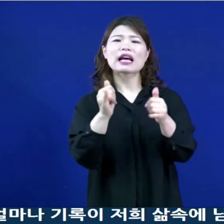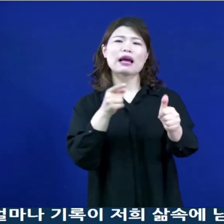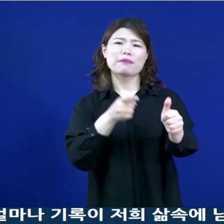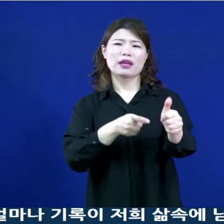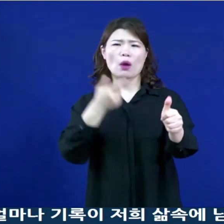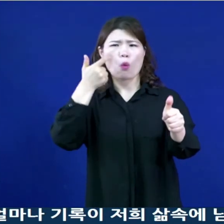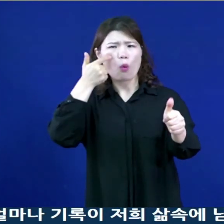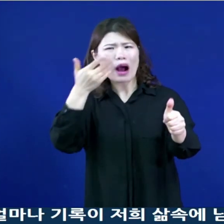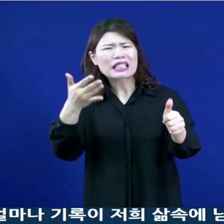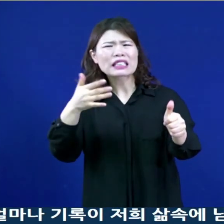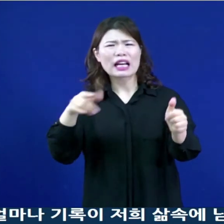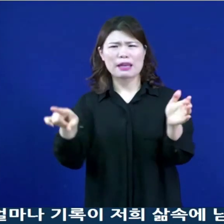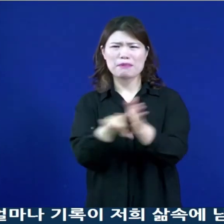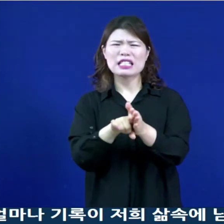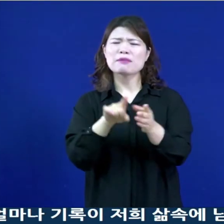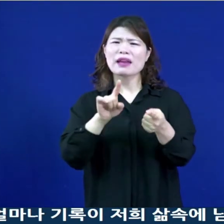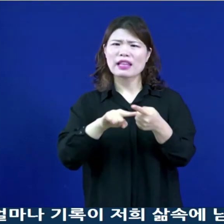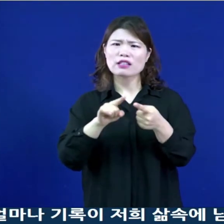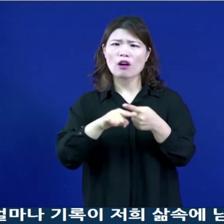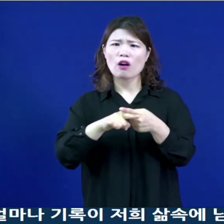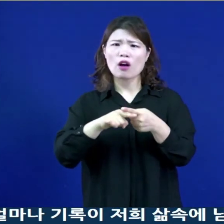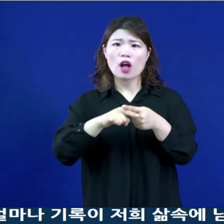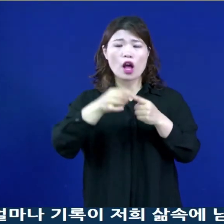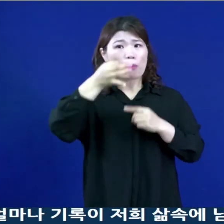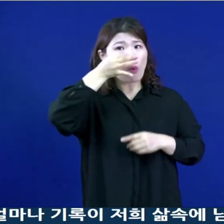나타내고, 내가 그 믿음을